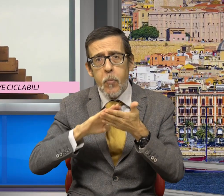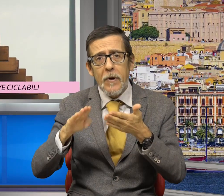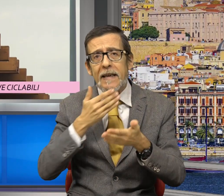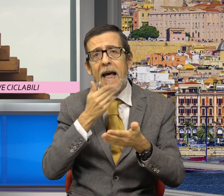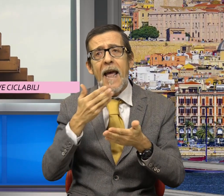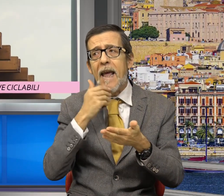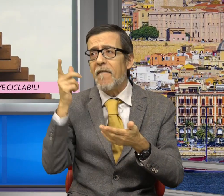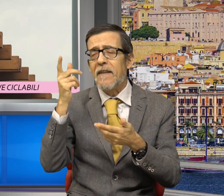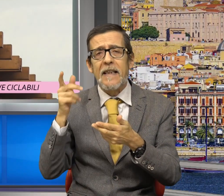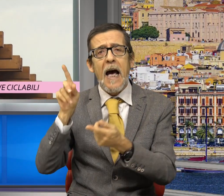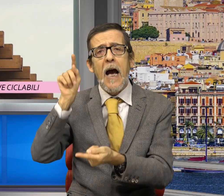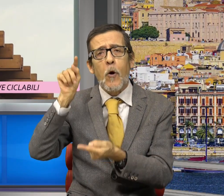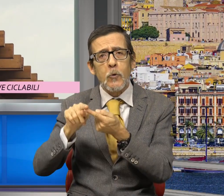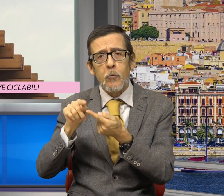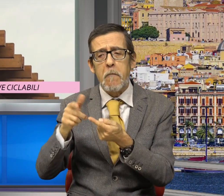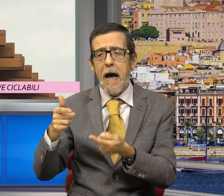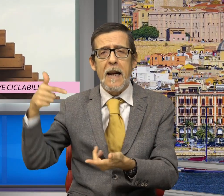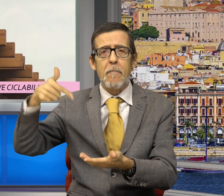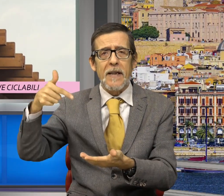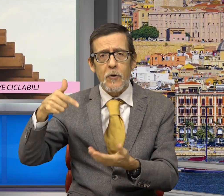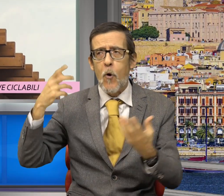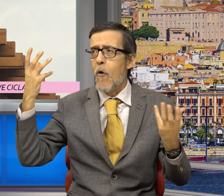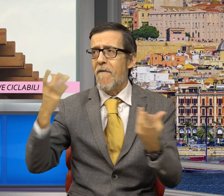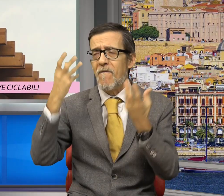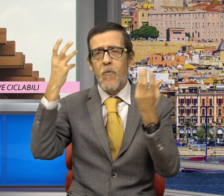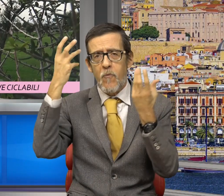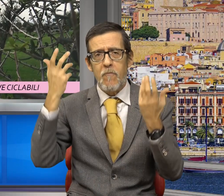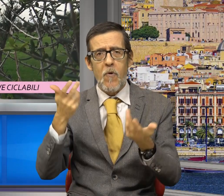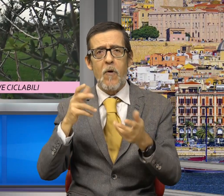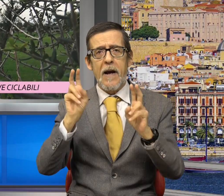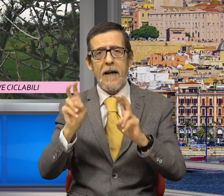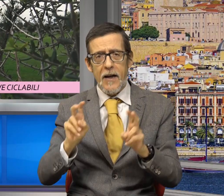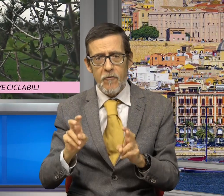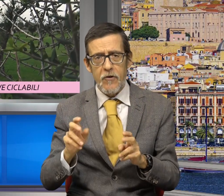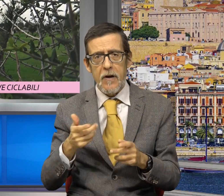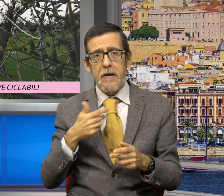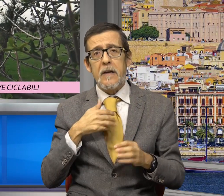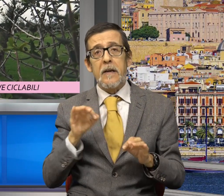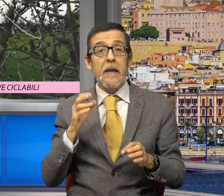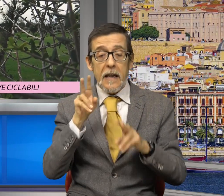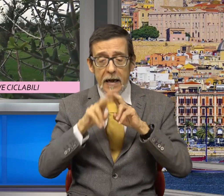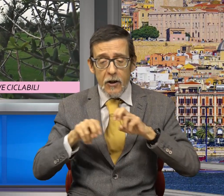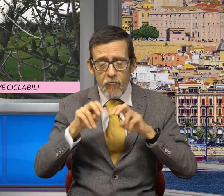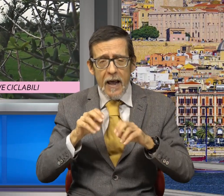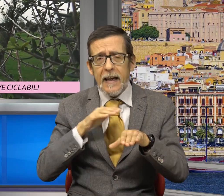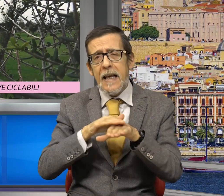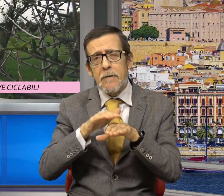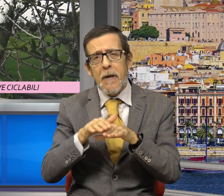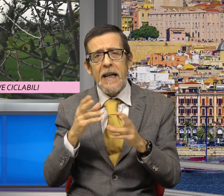industriale. Un'attrazione che saprà conquistare i turisti più attenti all'ambiente e alla ricerca di esperienze autentiche e innovative. Olbia